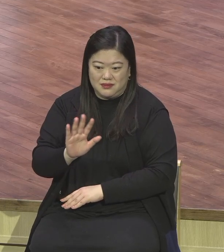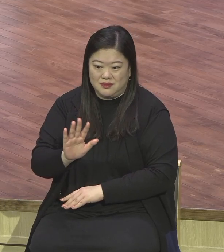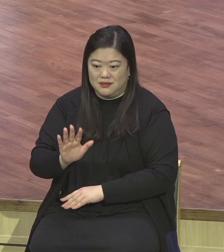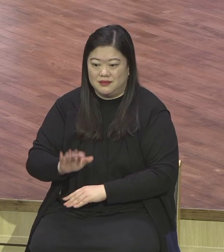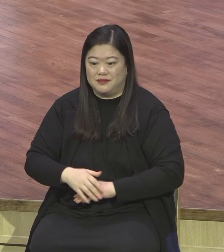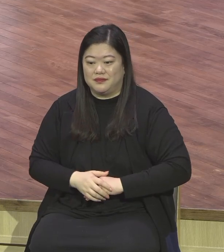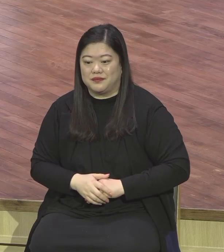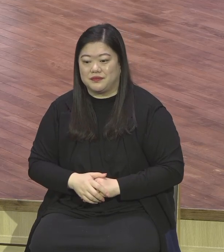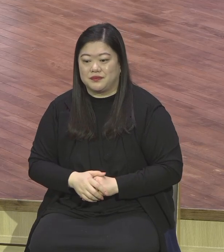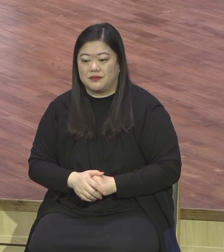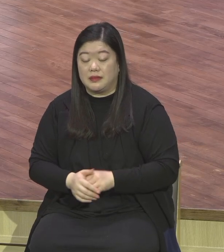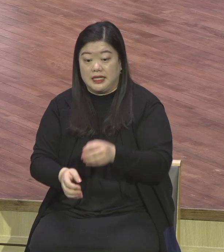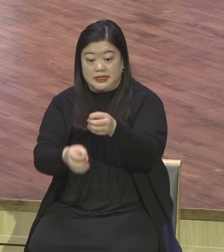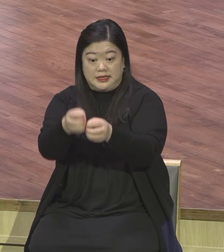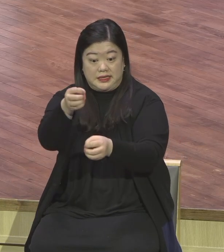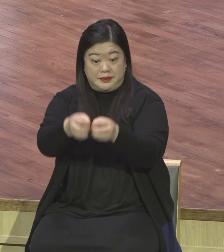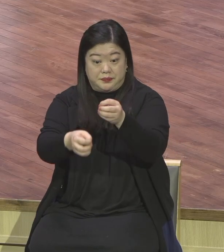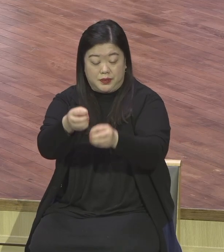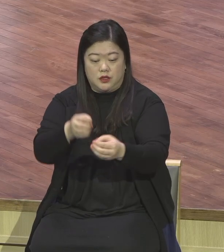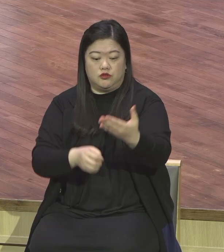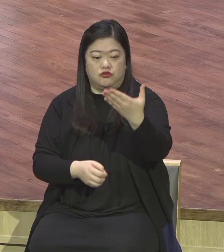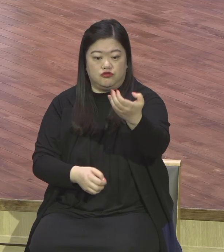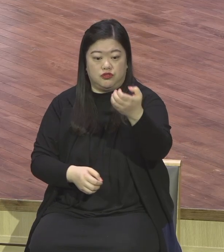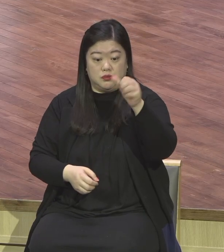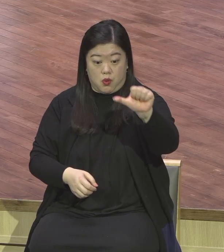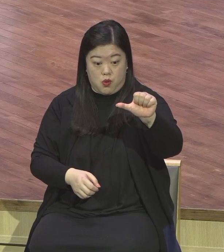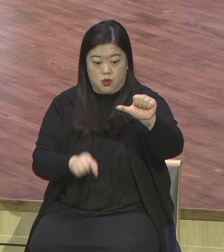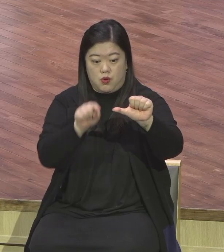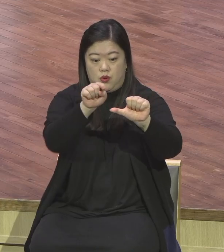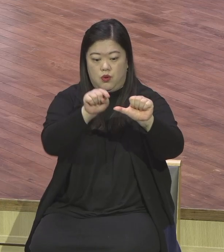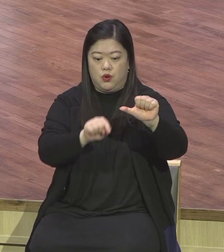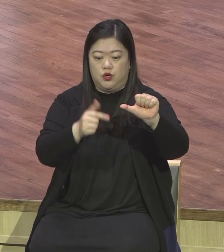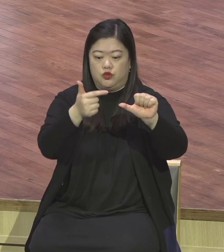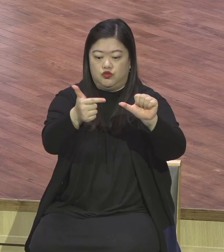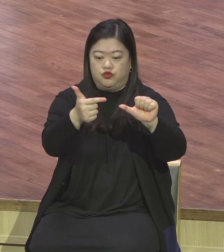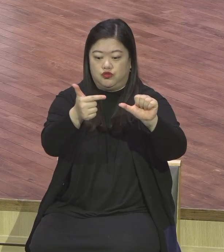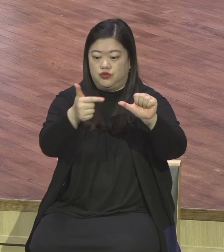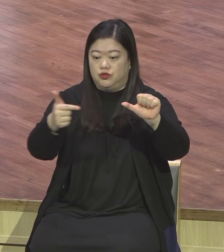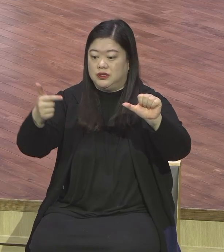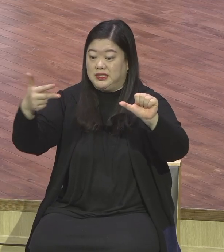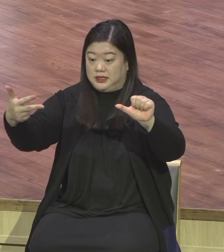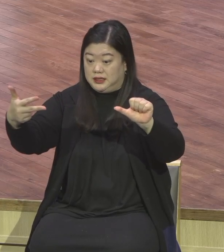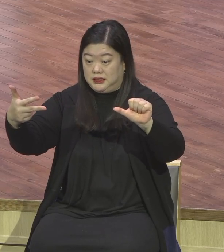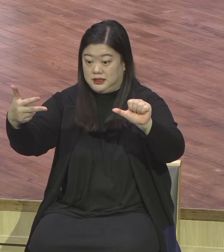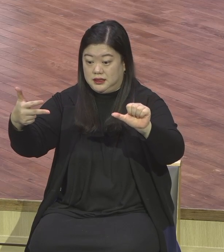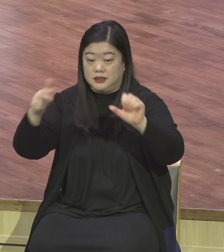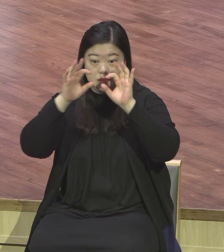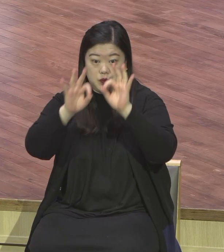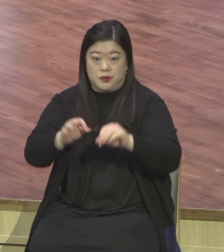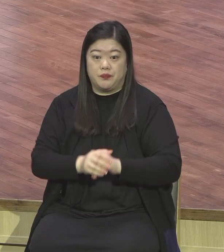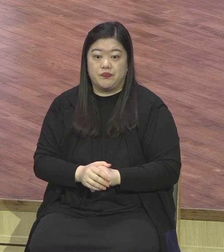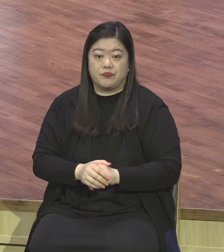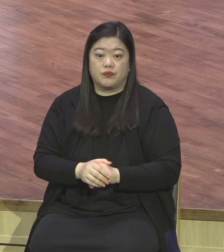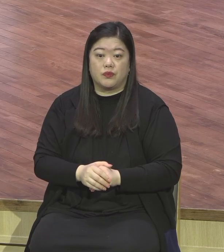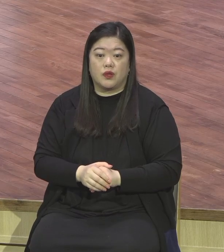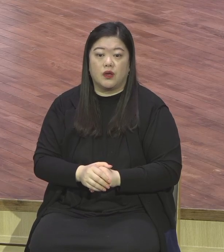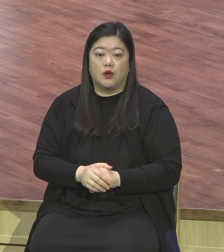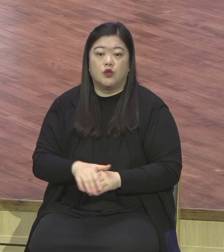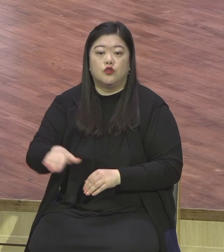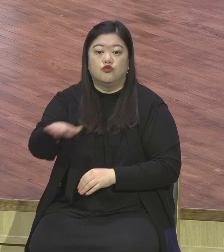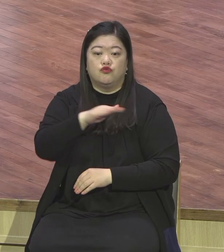10편 95편 6절 7절에 보면 이 사실을 말씀하고 있어요 오라 우리가 굽혀